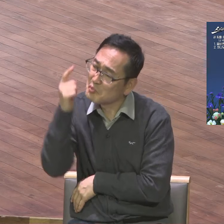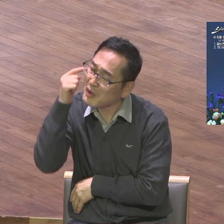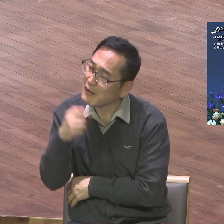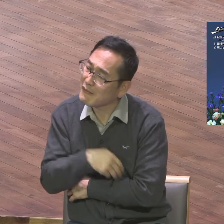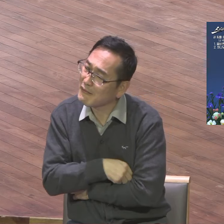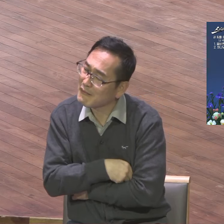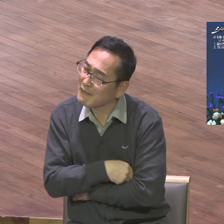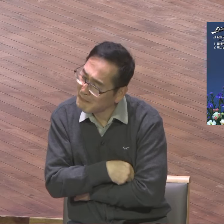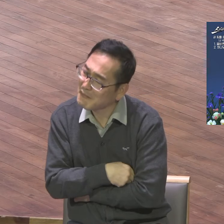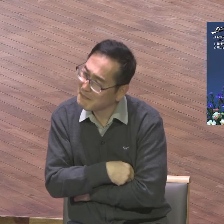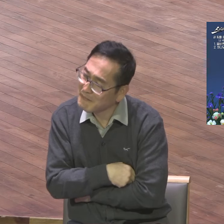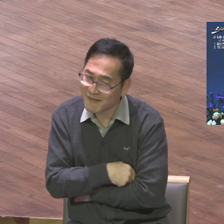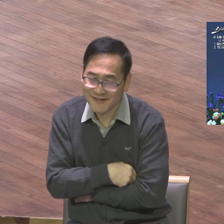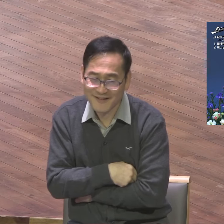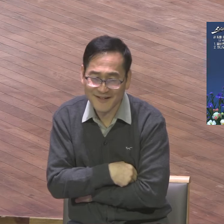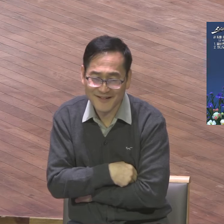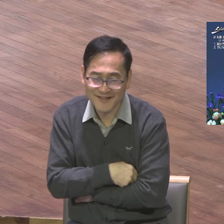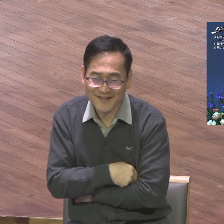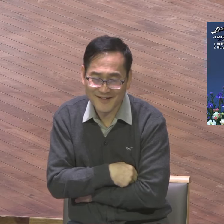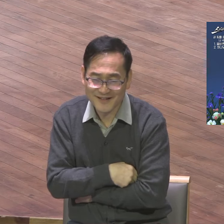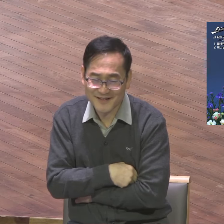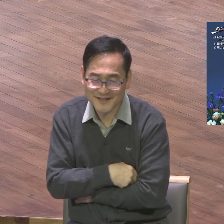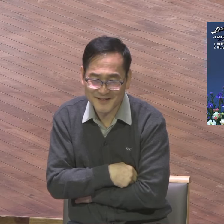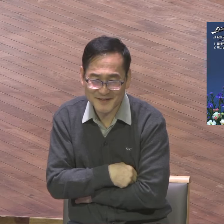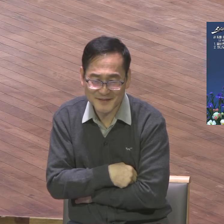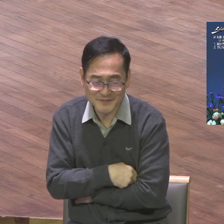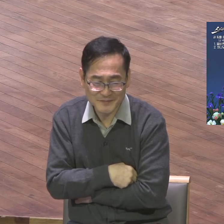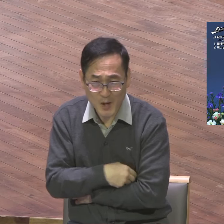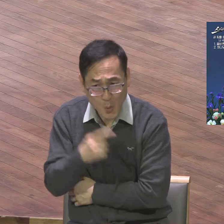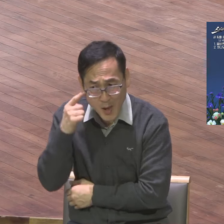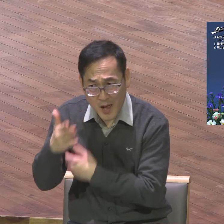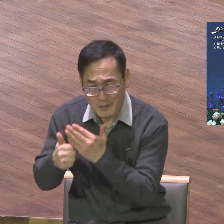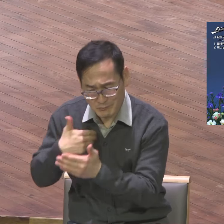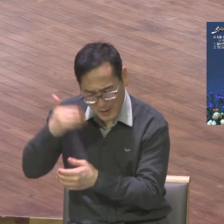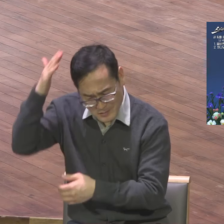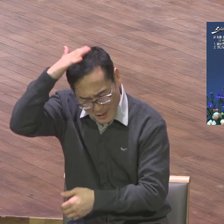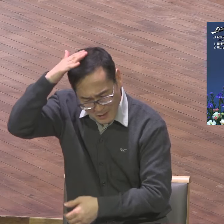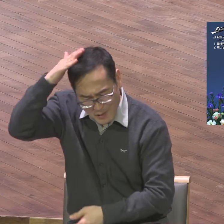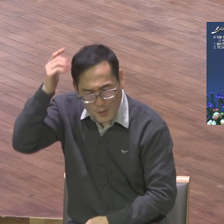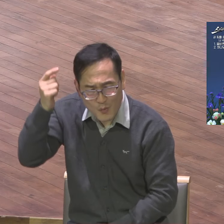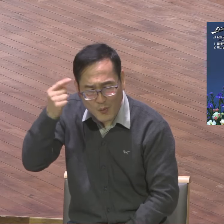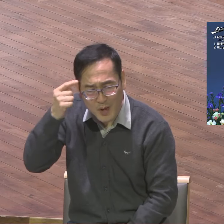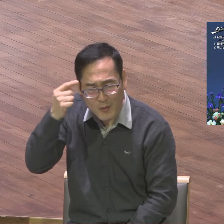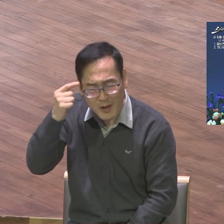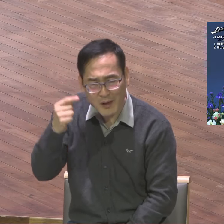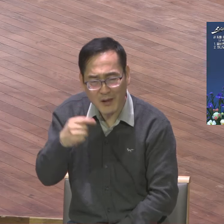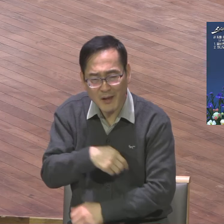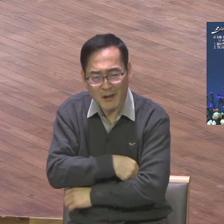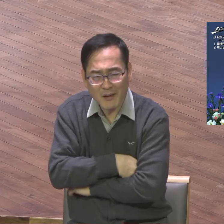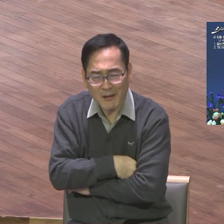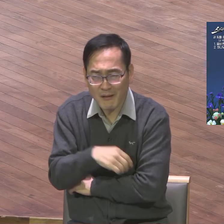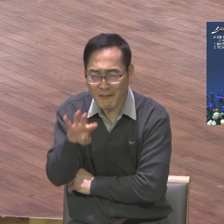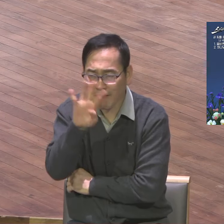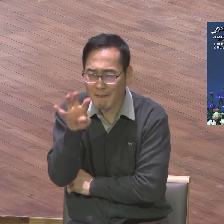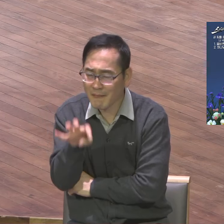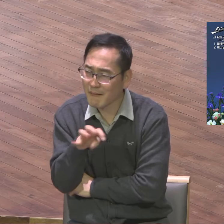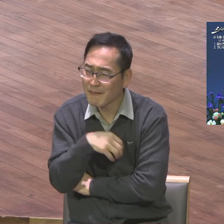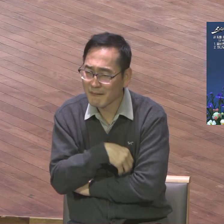그렇습니다. 그러게 말입니다. 왜 하나님이 나를 사랑하실까? 그러게